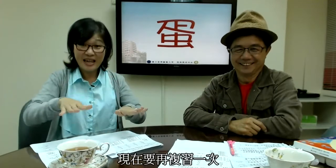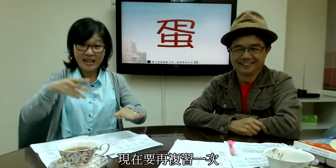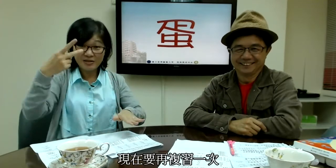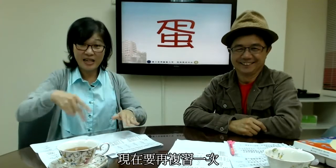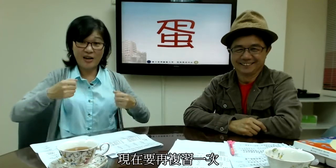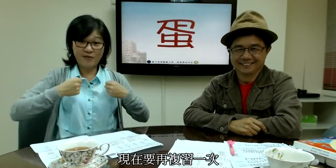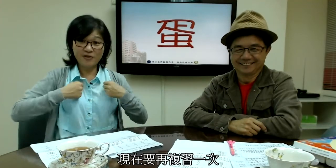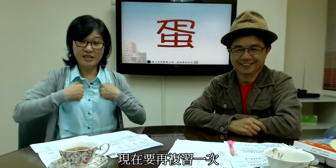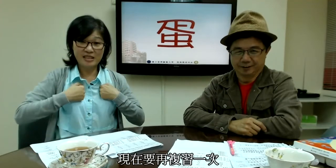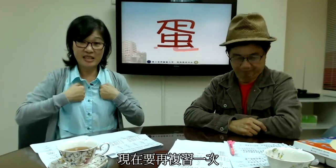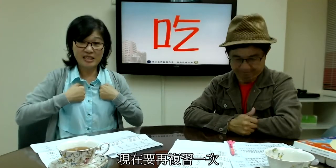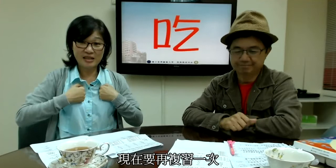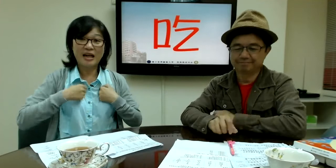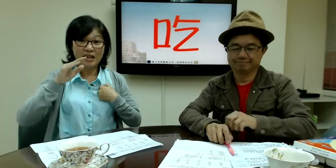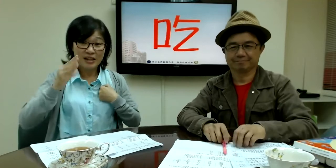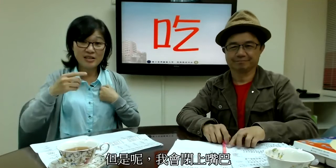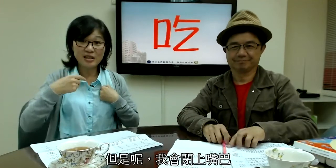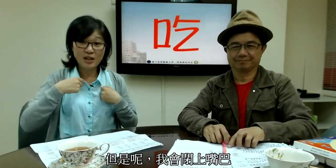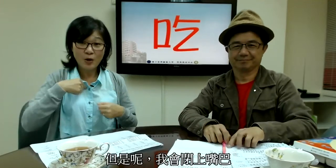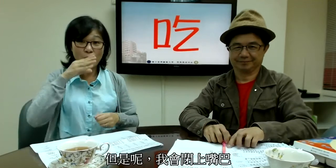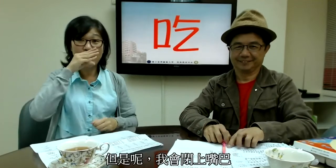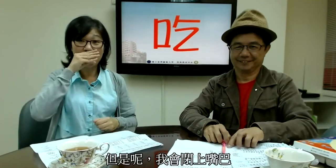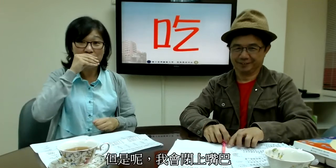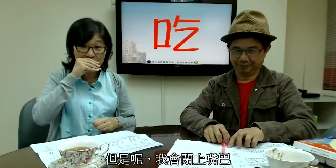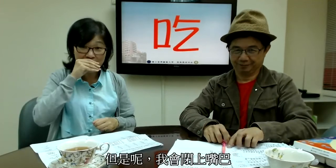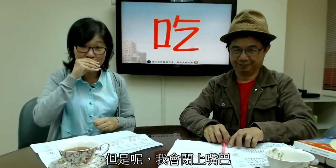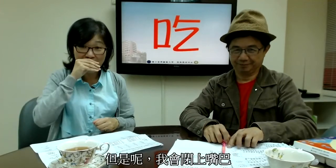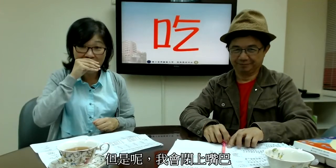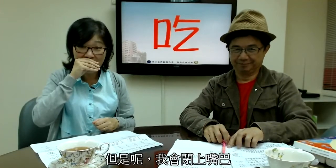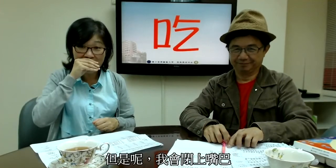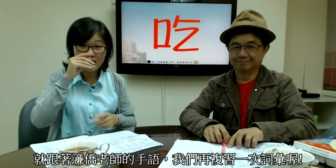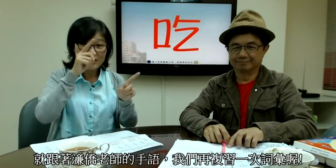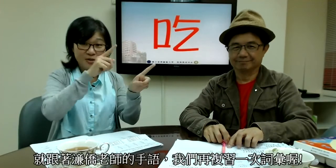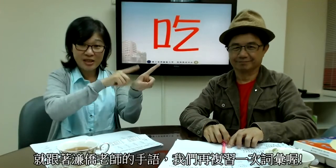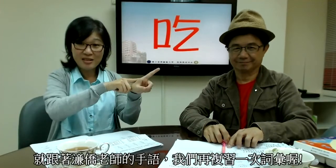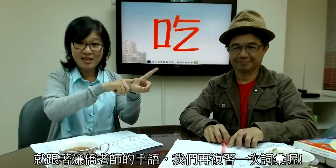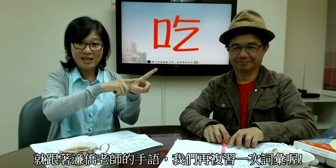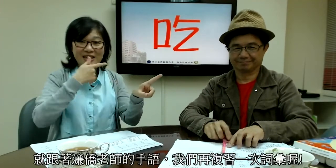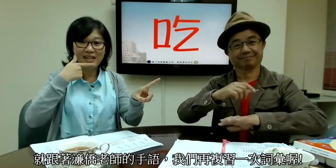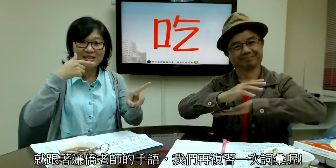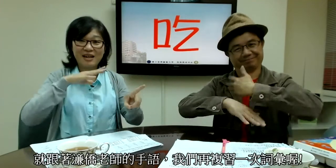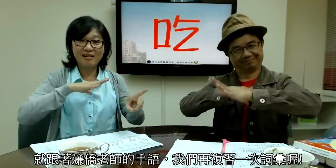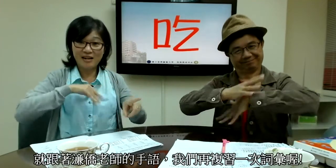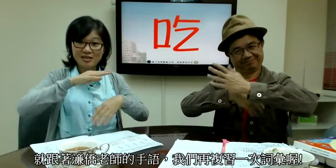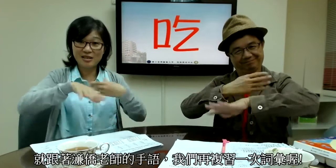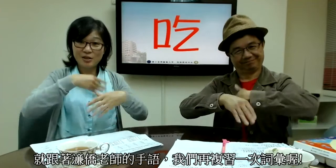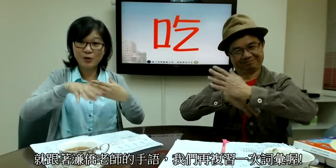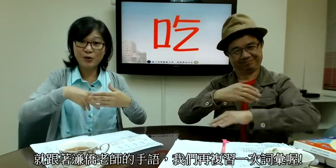要再复习一次，但是呢，我会闭上嘴巴。就跟着连桥老师的手语，我